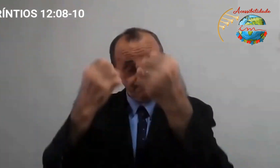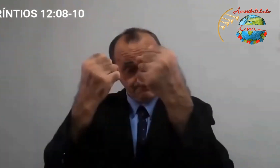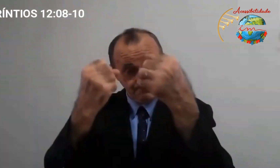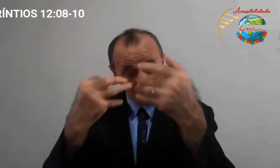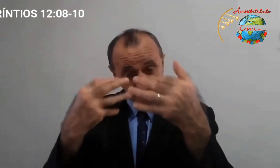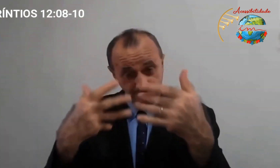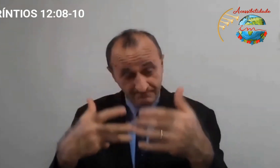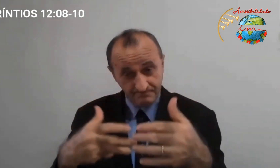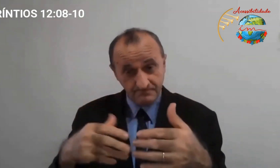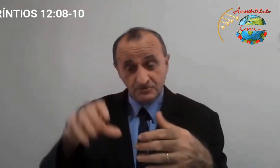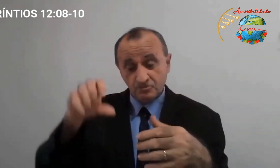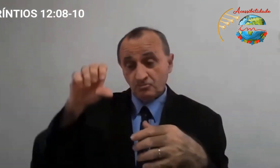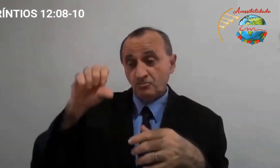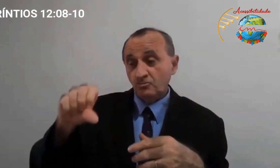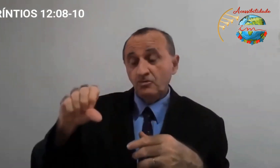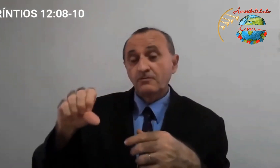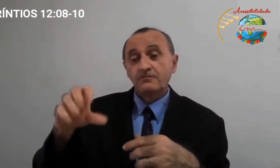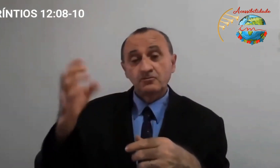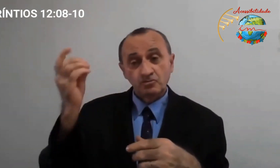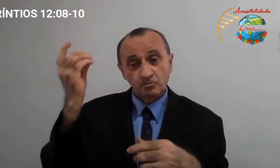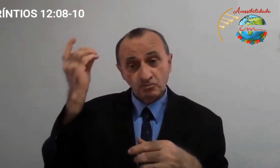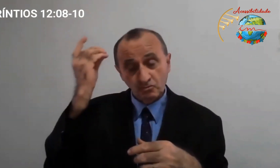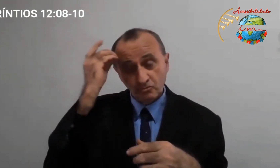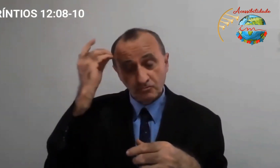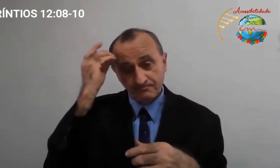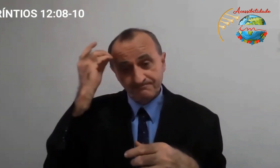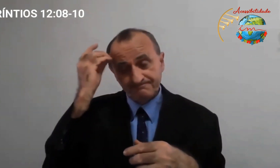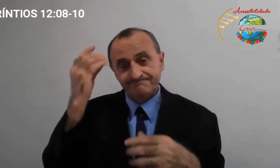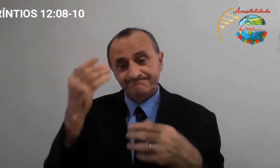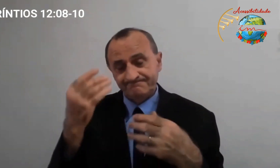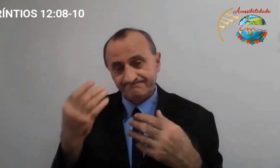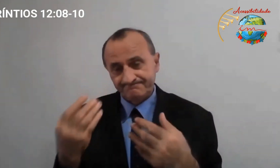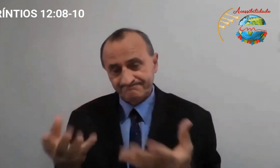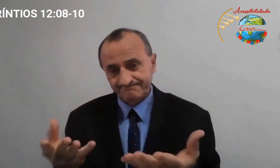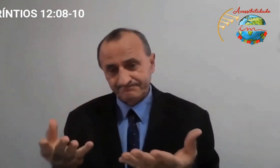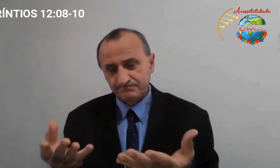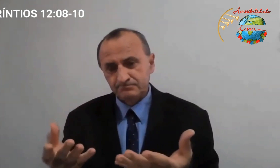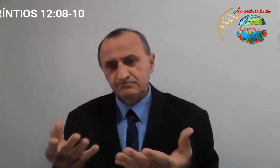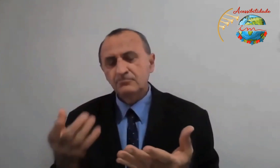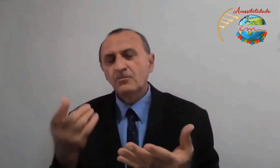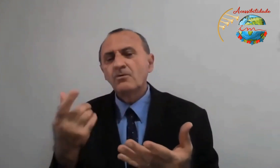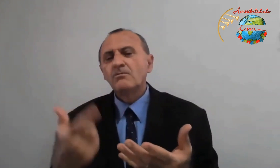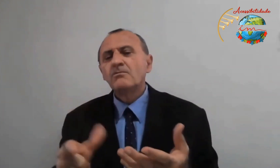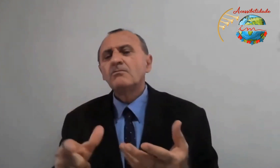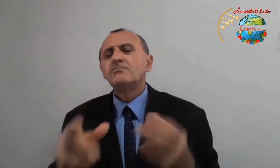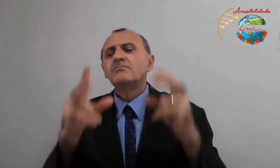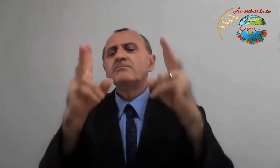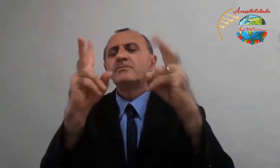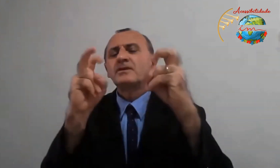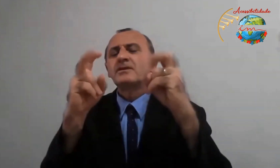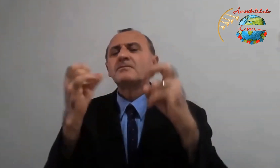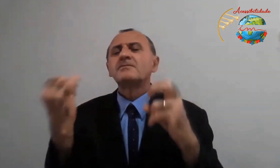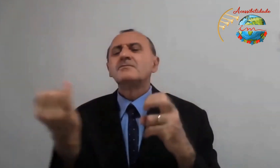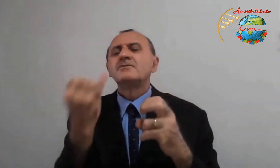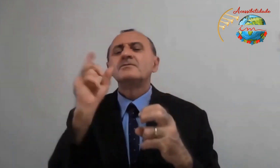versículo 8, 9 e 10. Explica sobre os dons espirituais. Outro tema